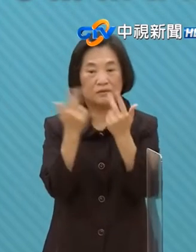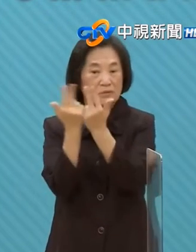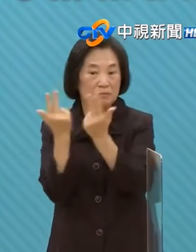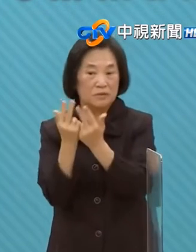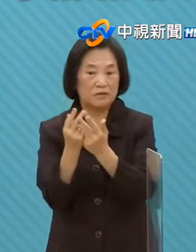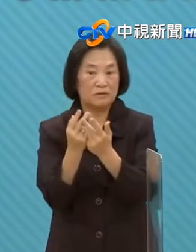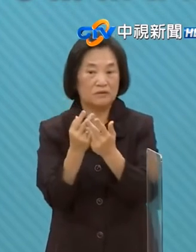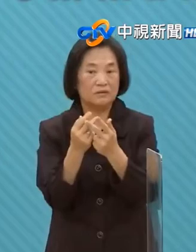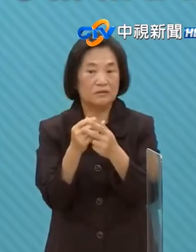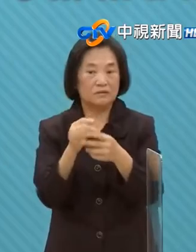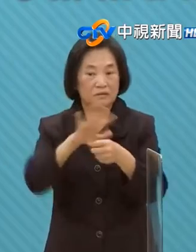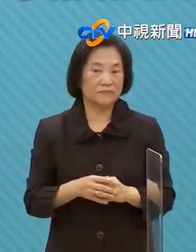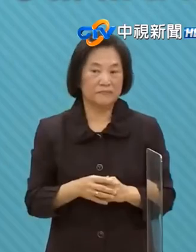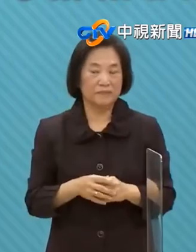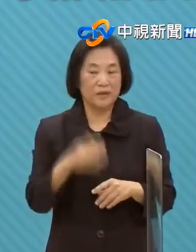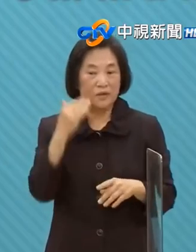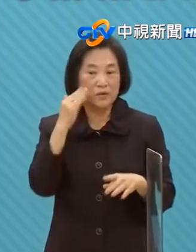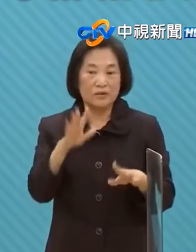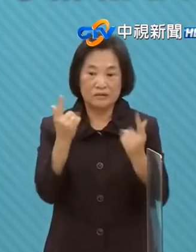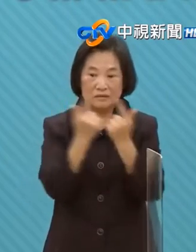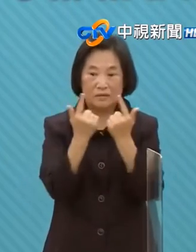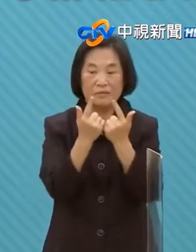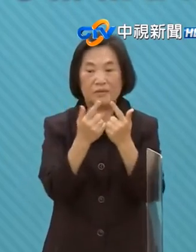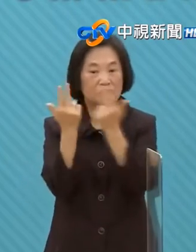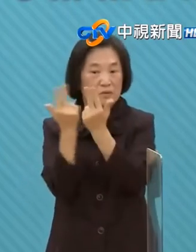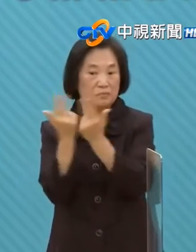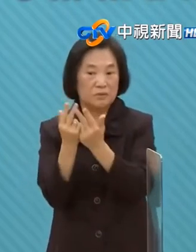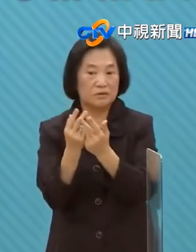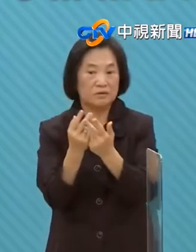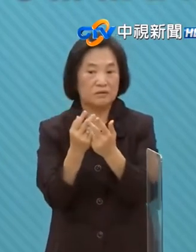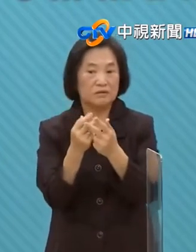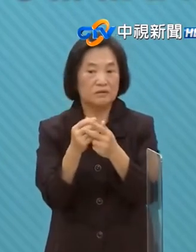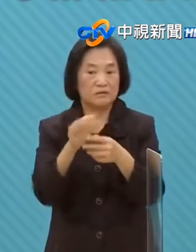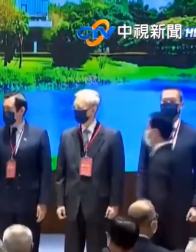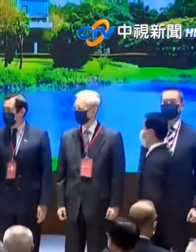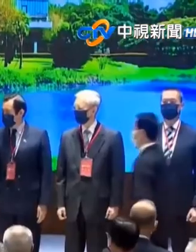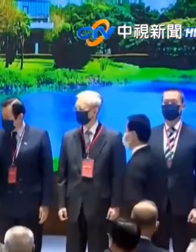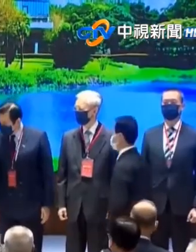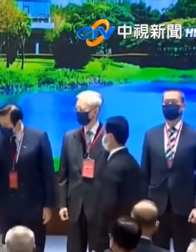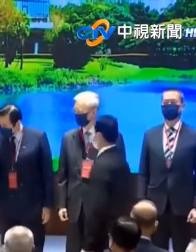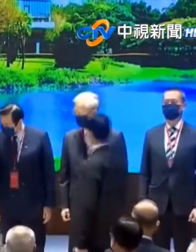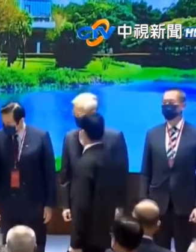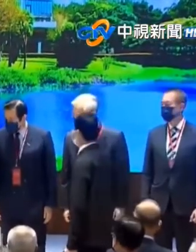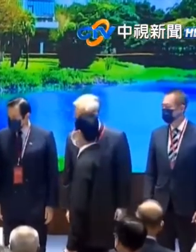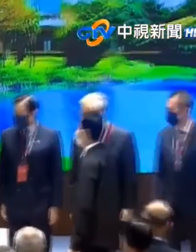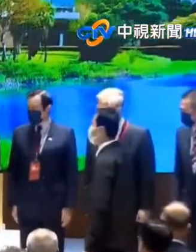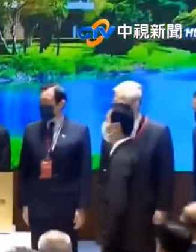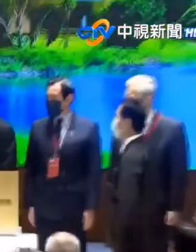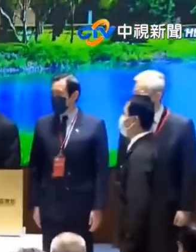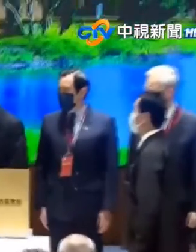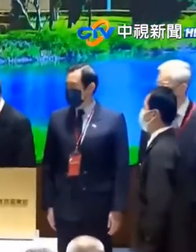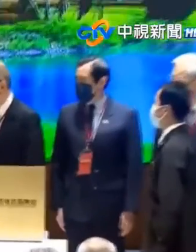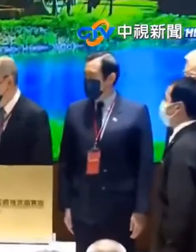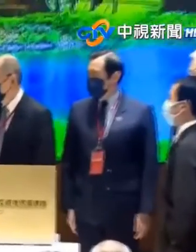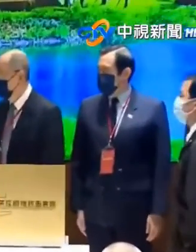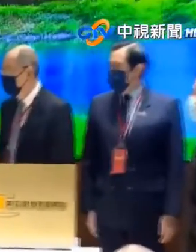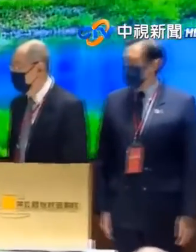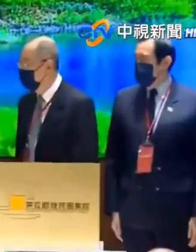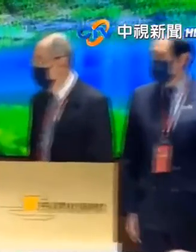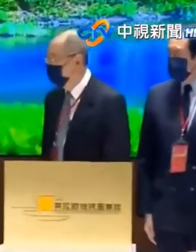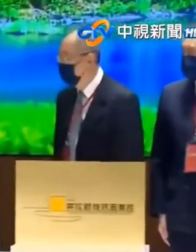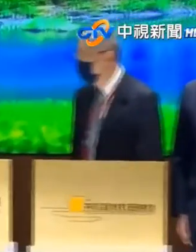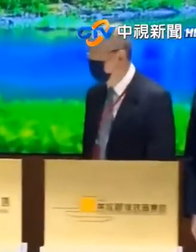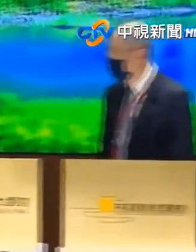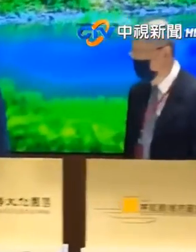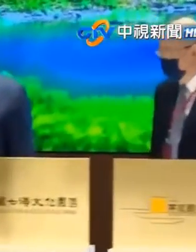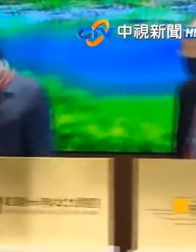都没有疫情吗？台北跟双北都。没有疫情吗？ 柯文哲在呛中央放宽边际政策就是让疫